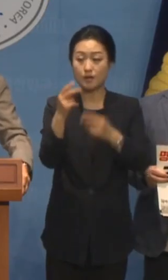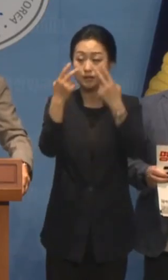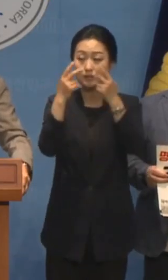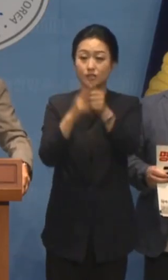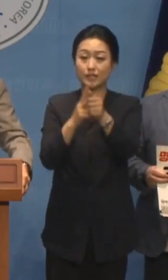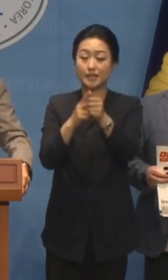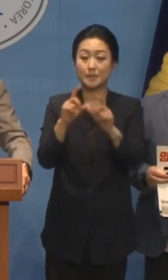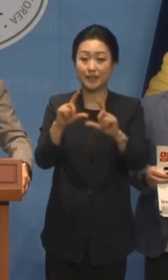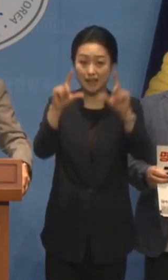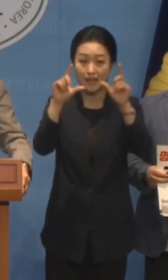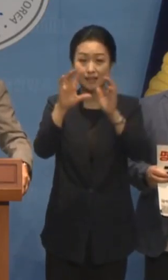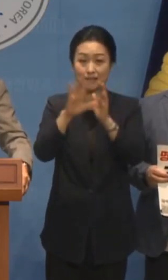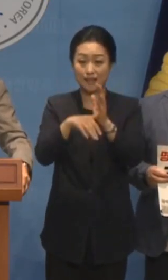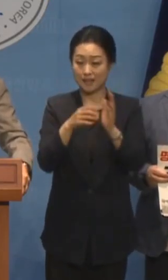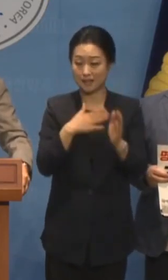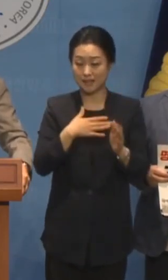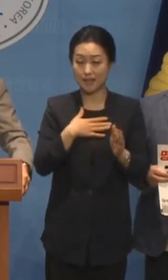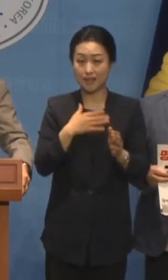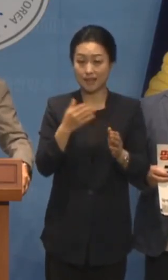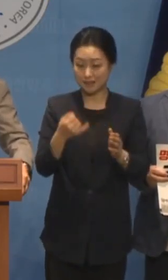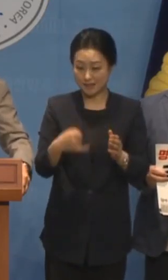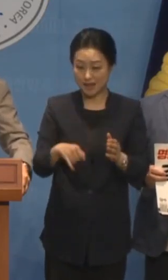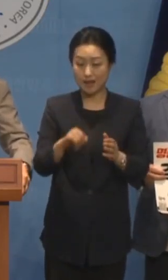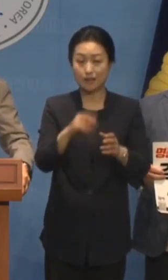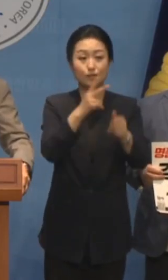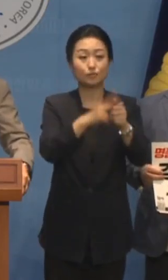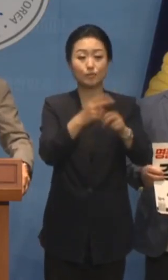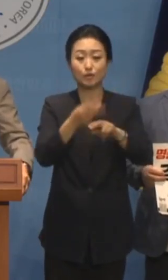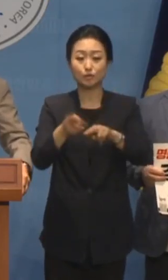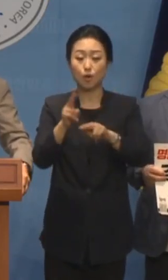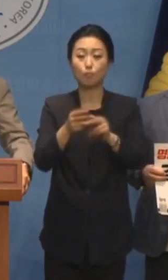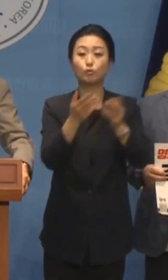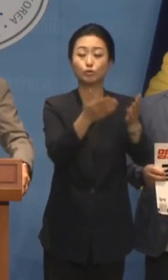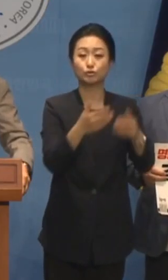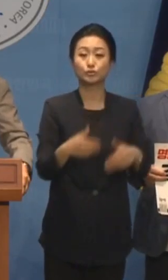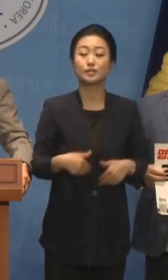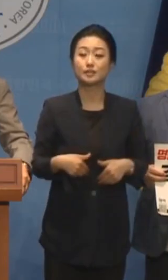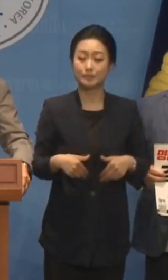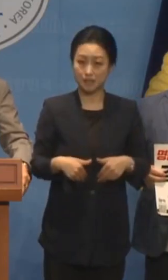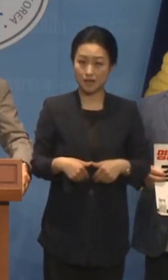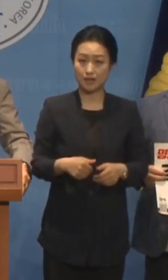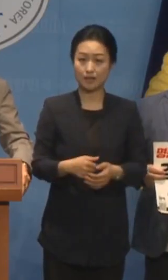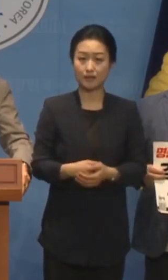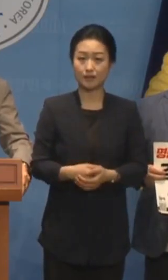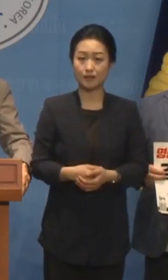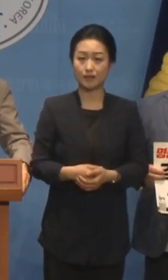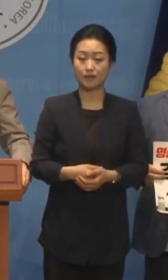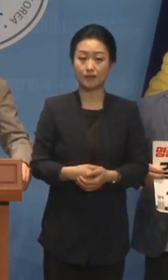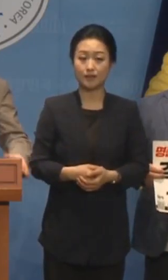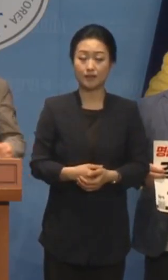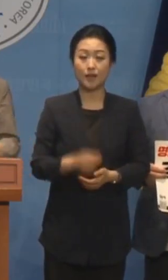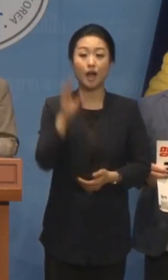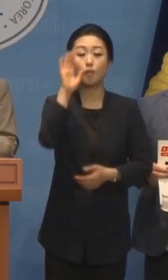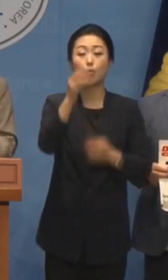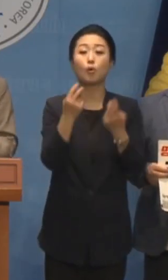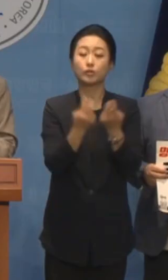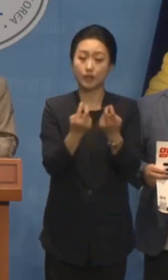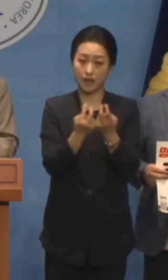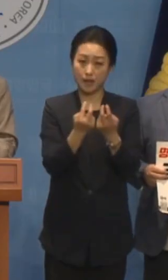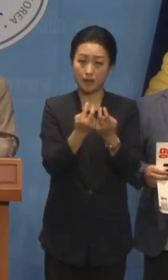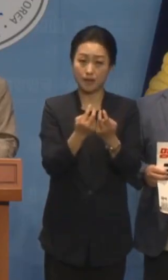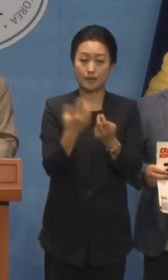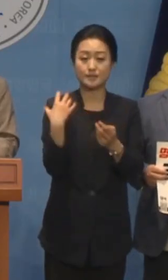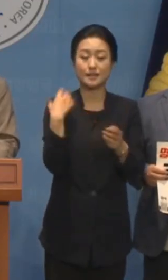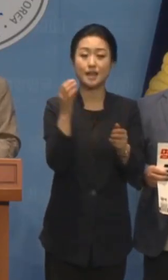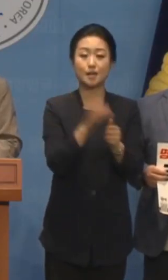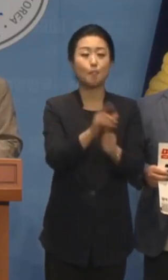되면 우리 아이가 선생님한테 선물을 안 할 수가 없는 상황이 되었는데 이것을 어떻게